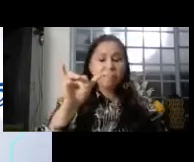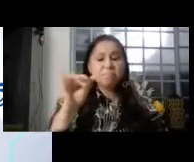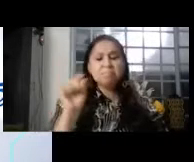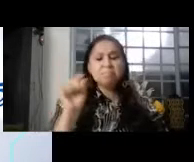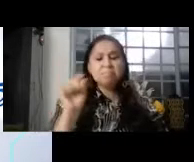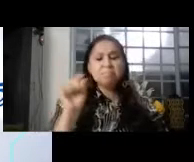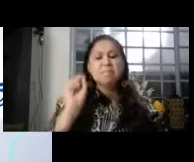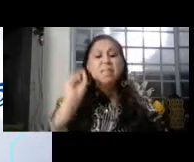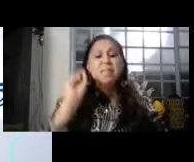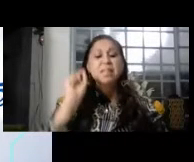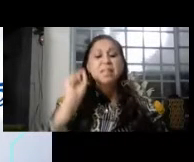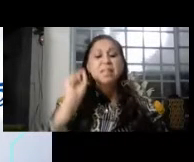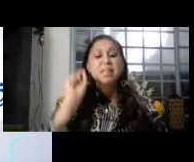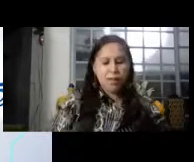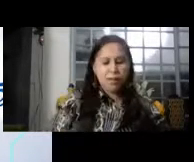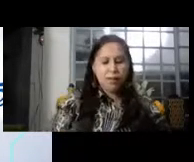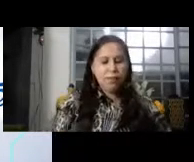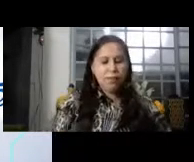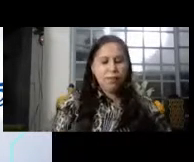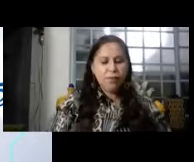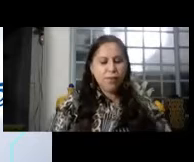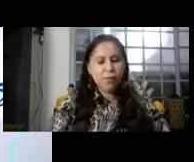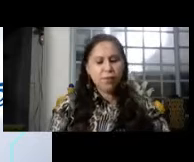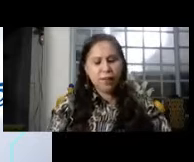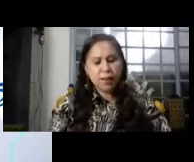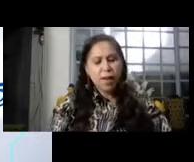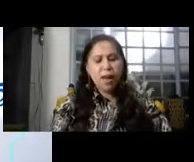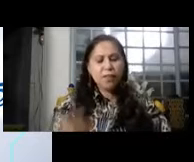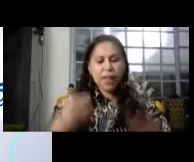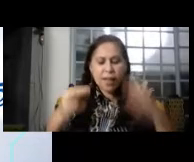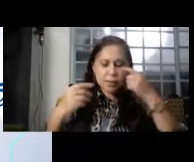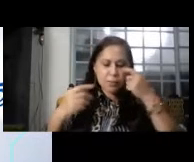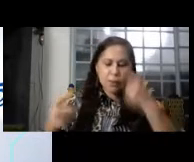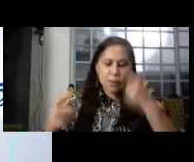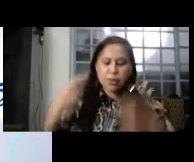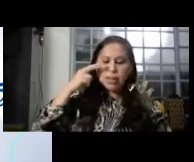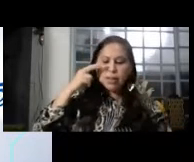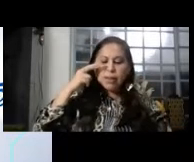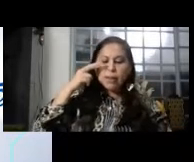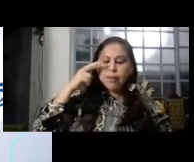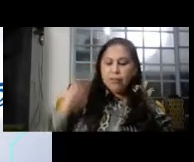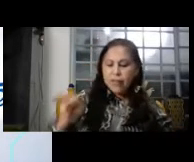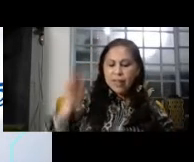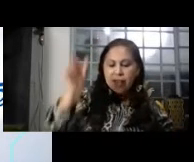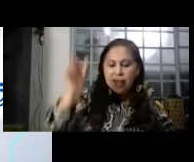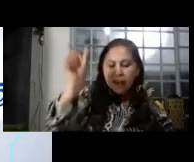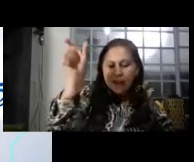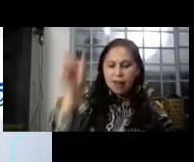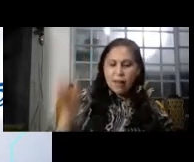né? Quem que vê novela? Aí vem a resposta.